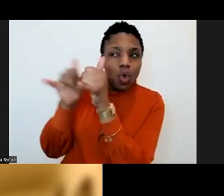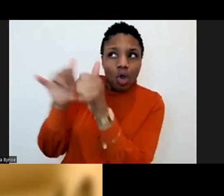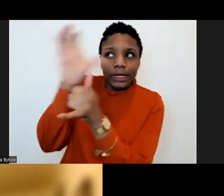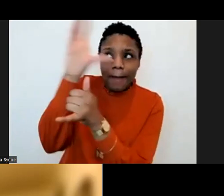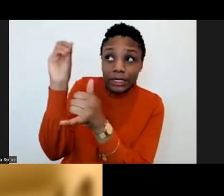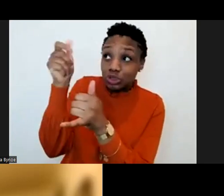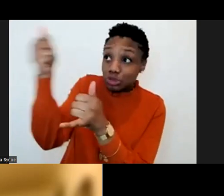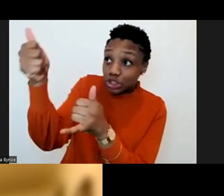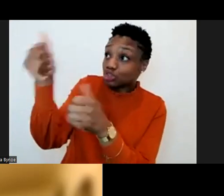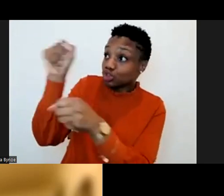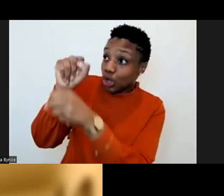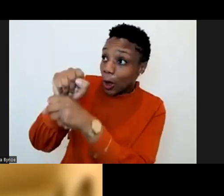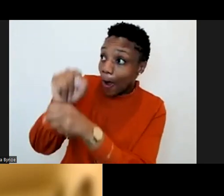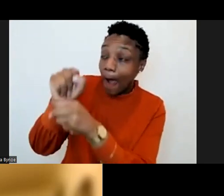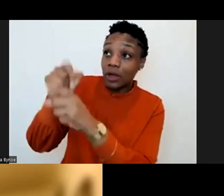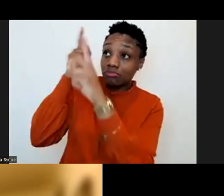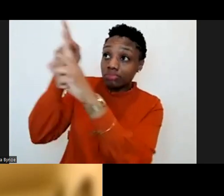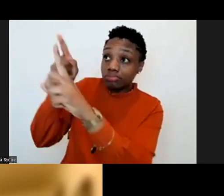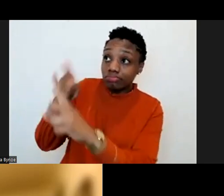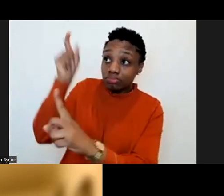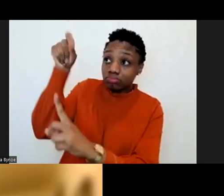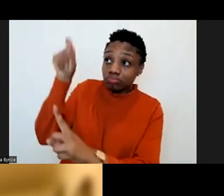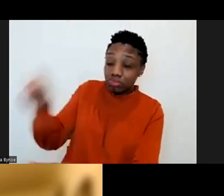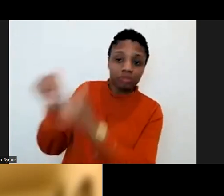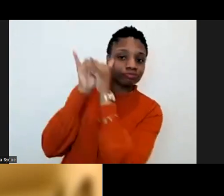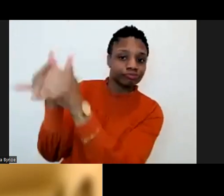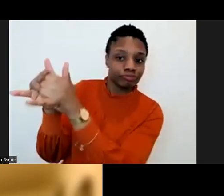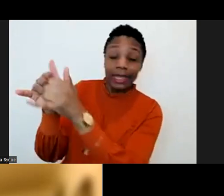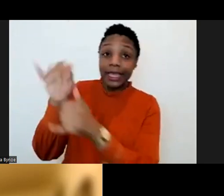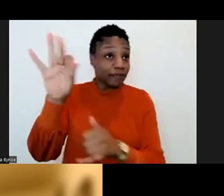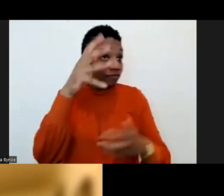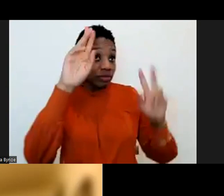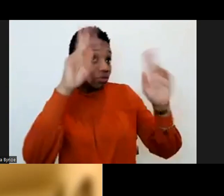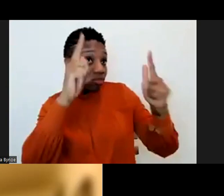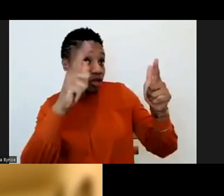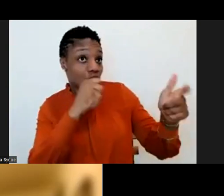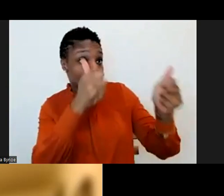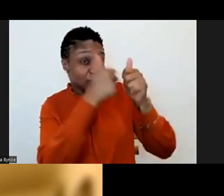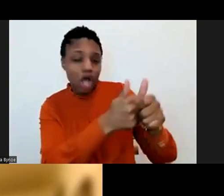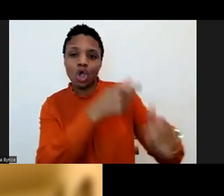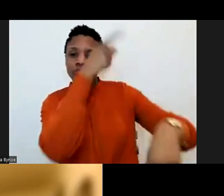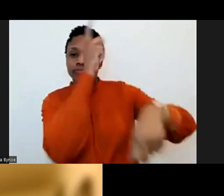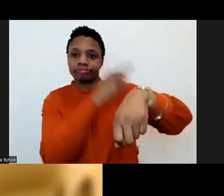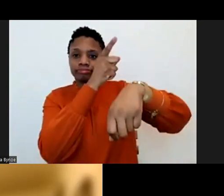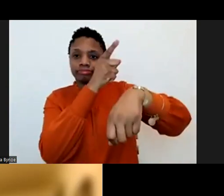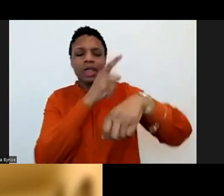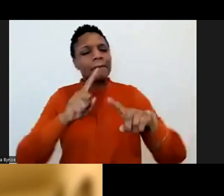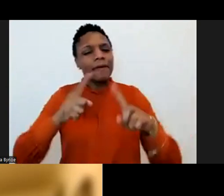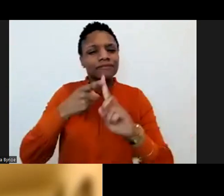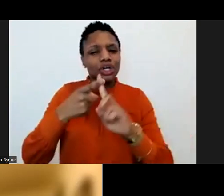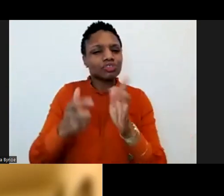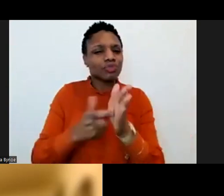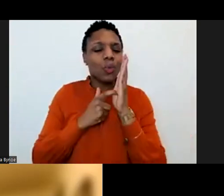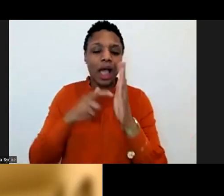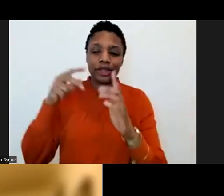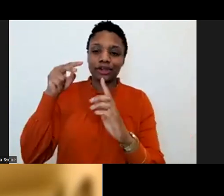estamos eh Sí nosotros lo que estamos haciendo es que e